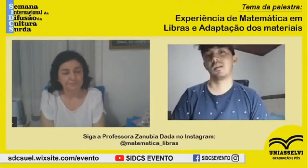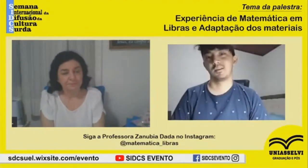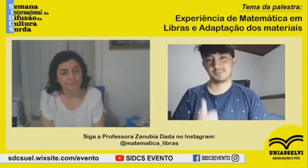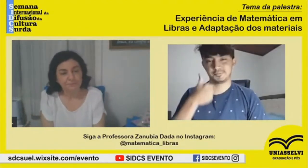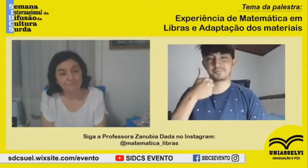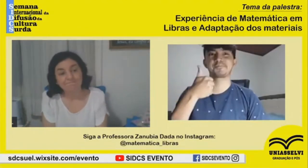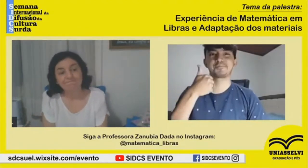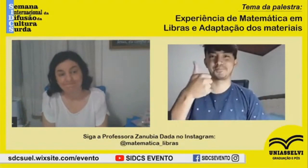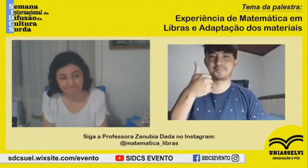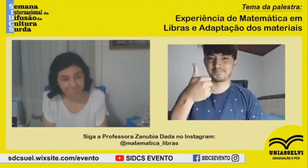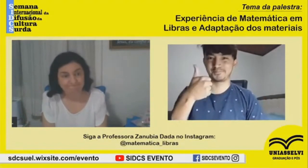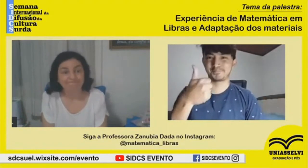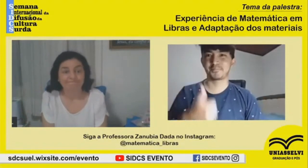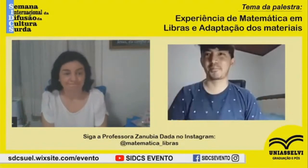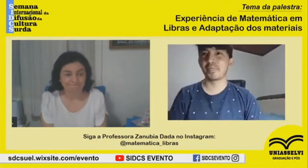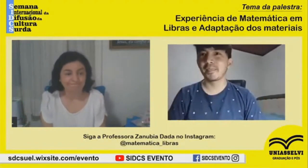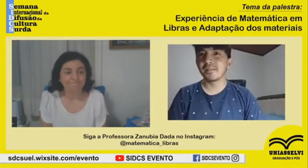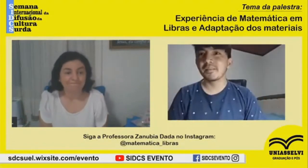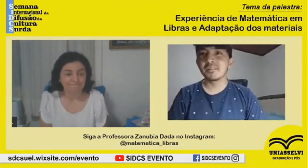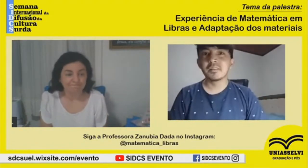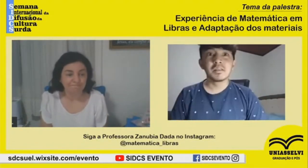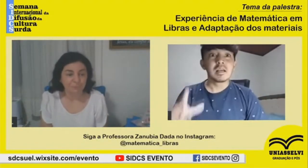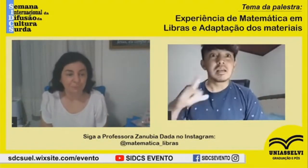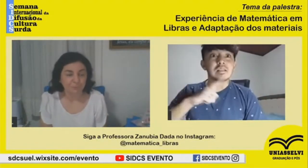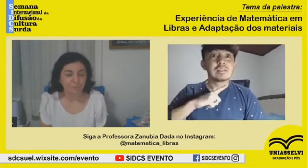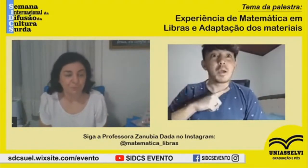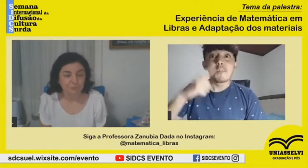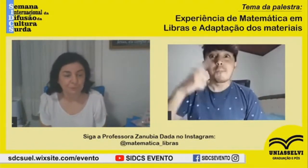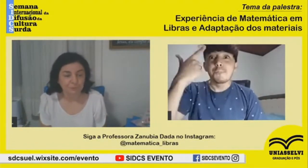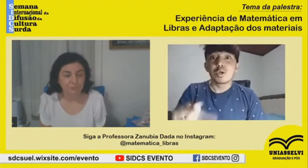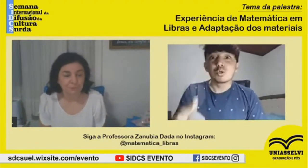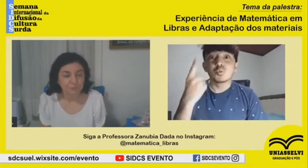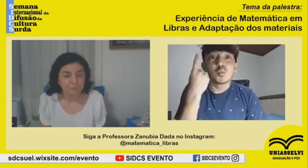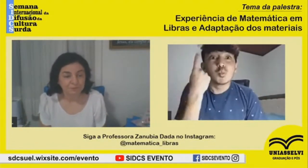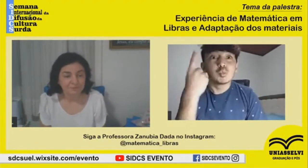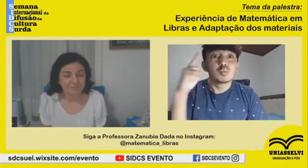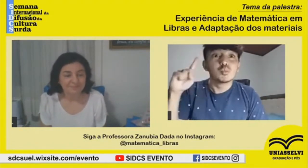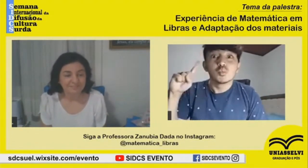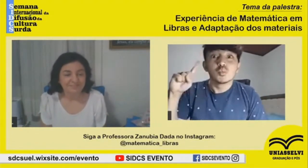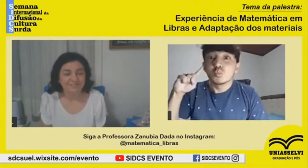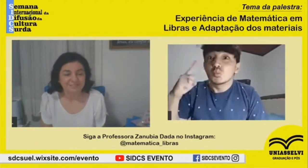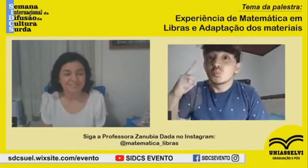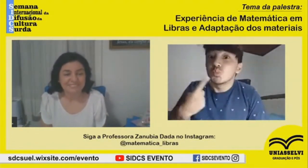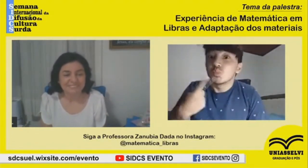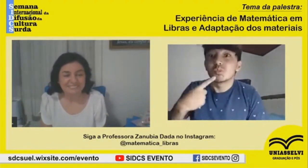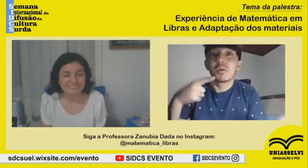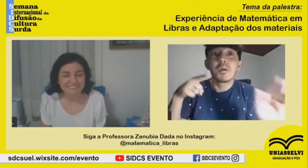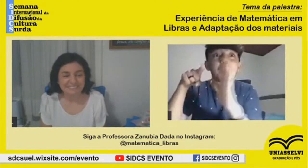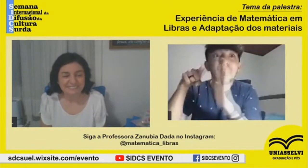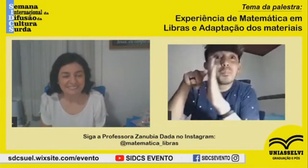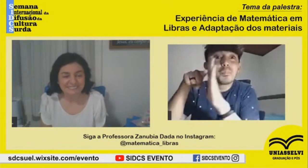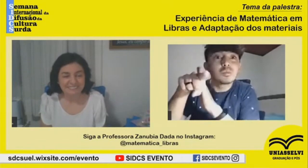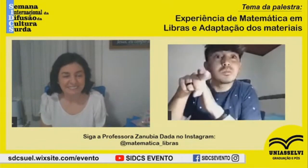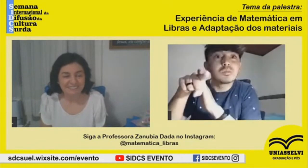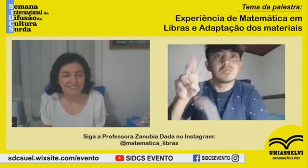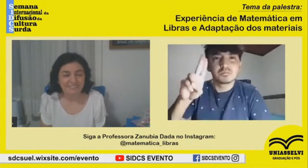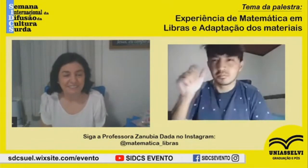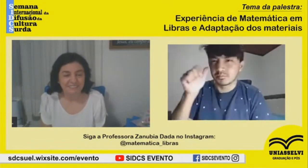vem AEE, aí mudou. Então tá sempre em mudança. Ah, entendi,